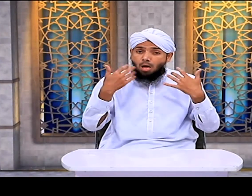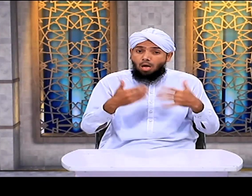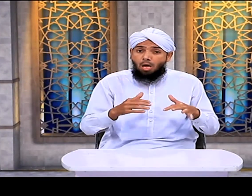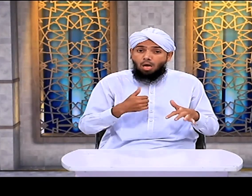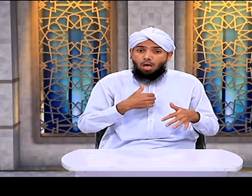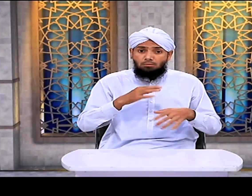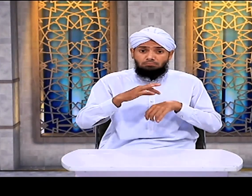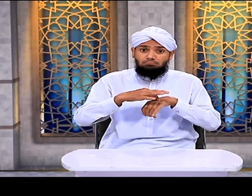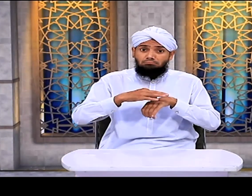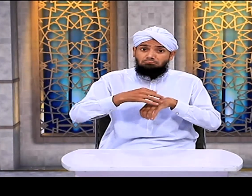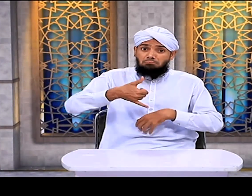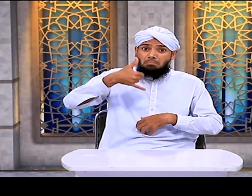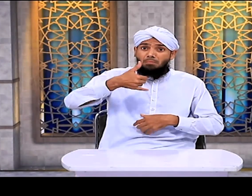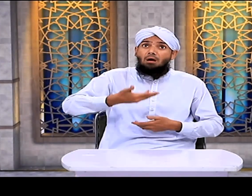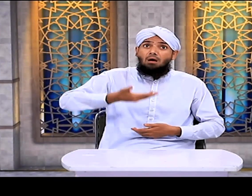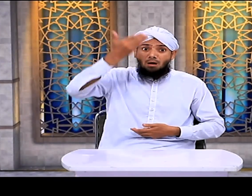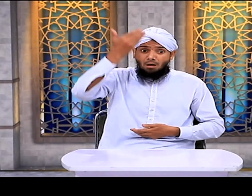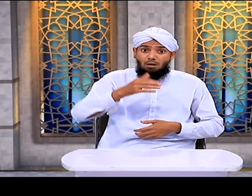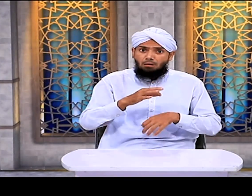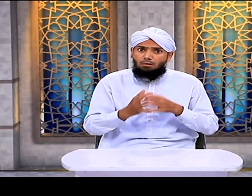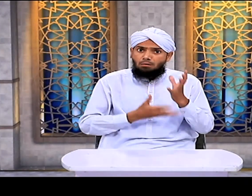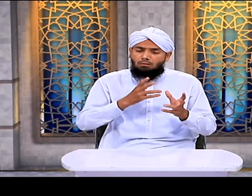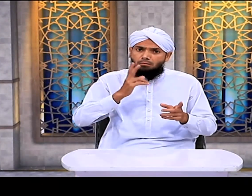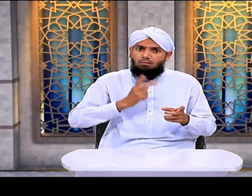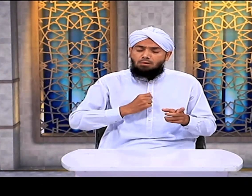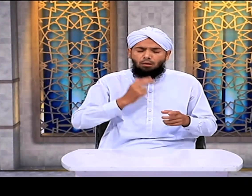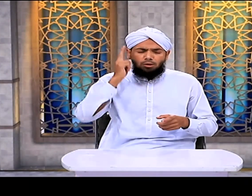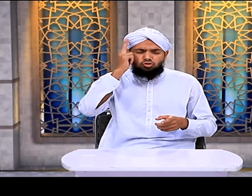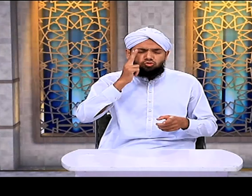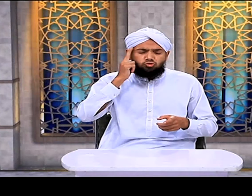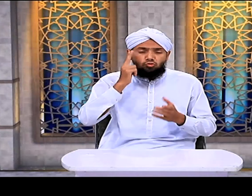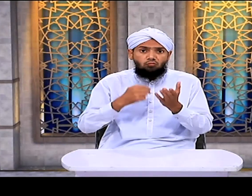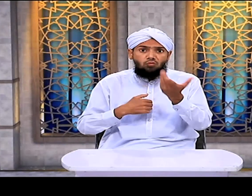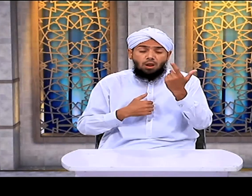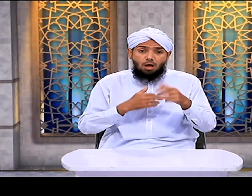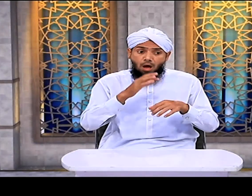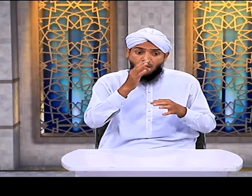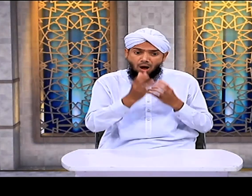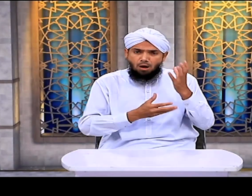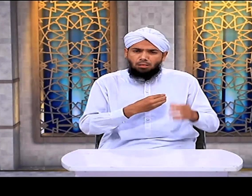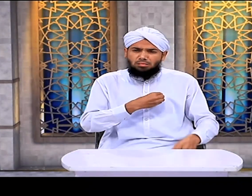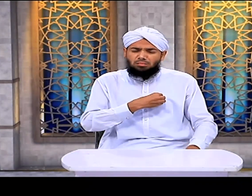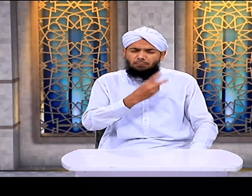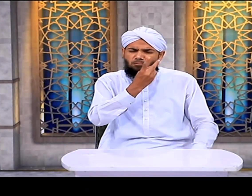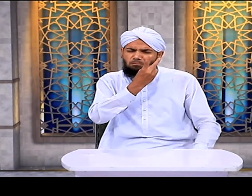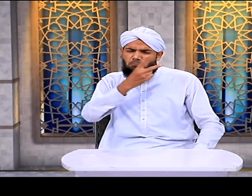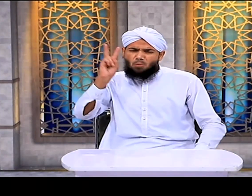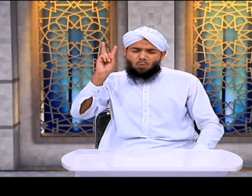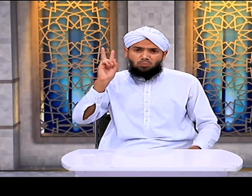سخت اور دردناک آگ، تصور تو کیجئے کہ اس آگ کی کتنی تکلیف ہوگی۔ حضرت انس بن مالک